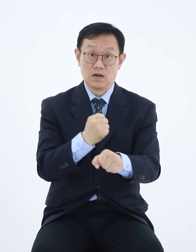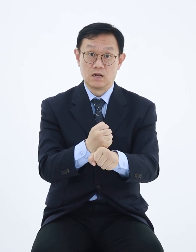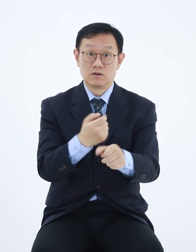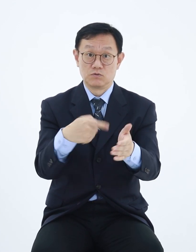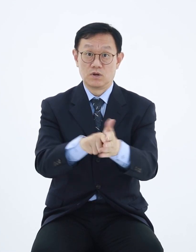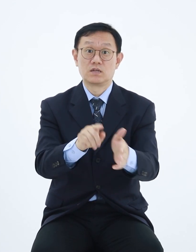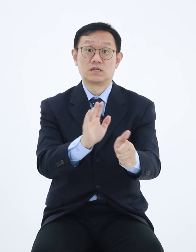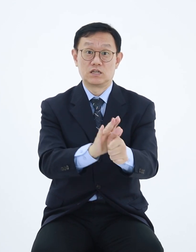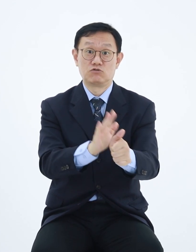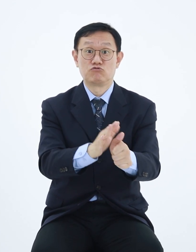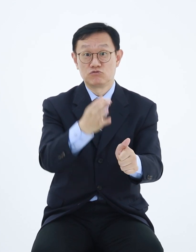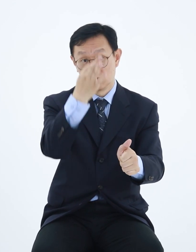기술을 의미한다.